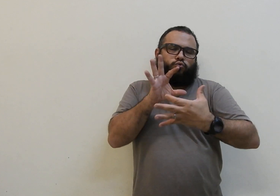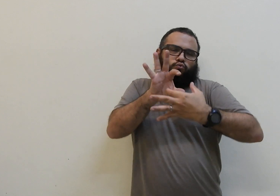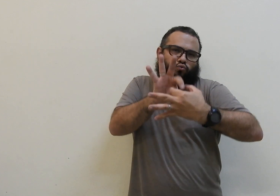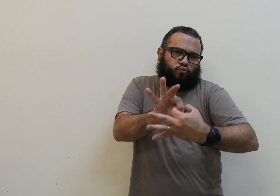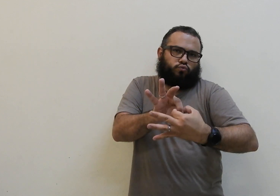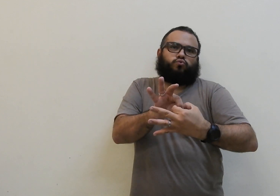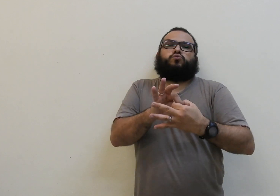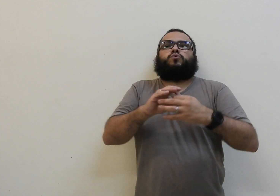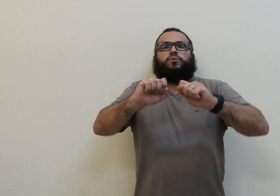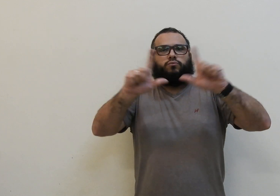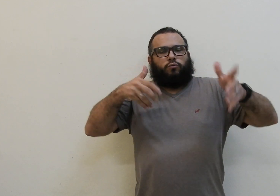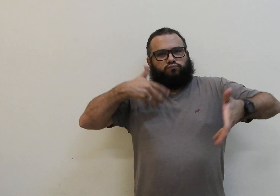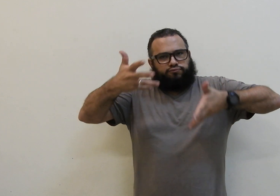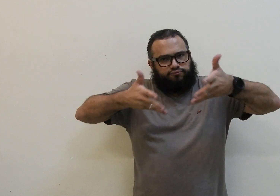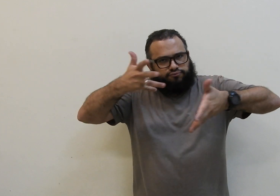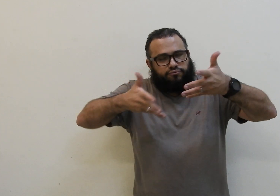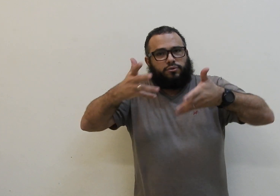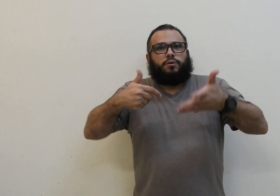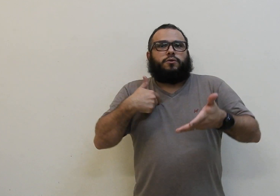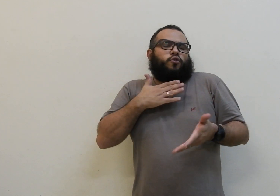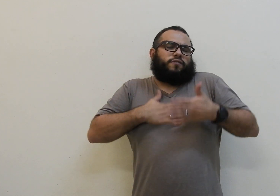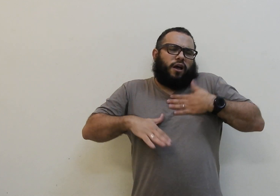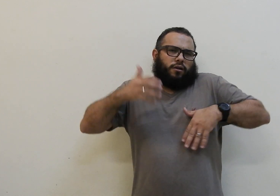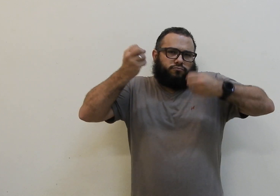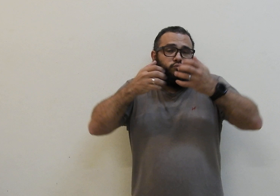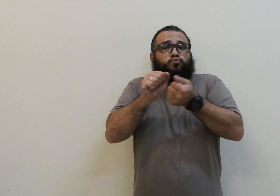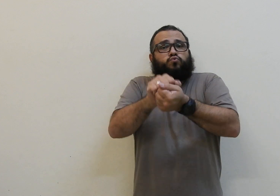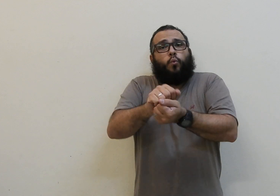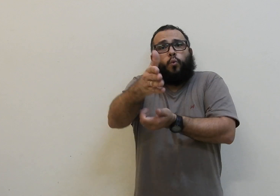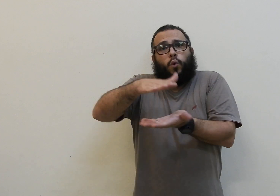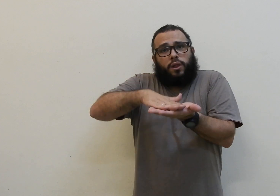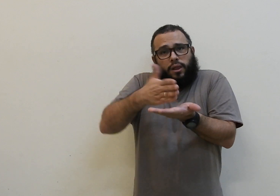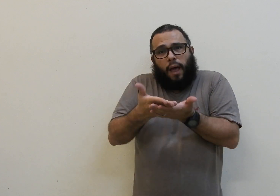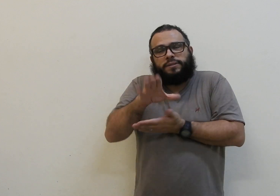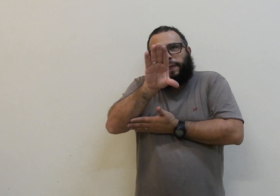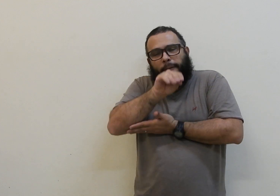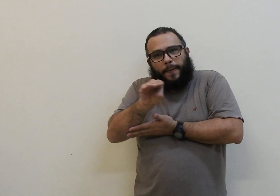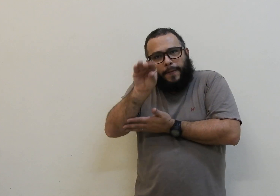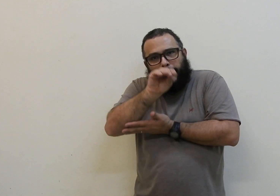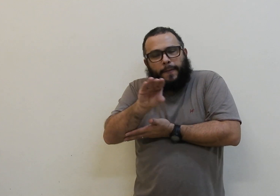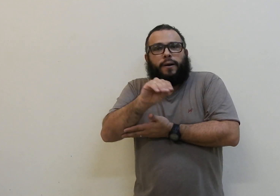a ordem, a cronologia é a mesma, vocês vão acompanhando a minha aula, eu vou sinalizando de uma